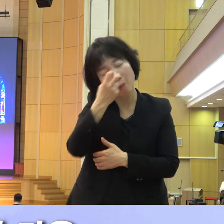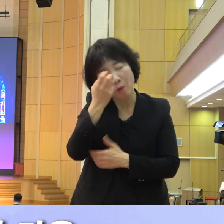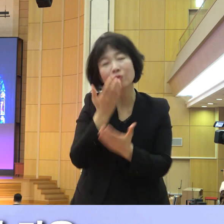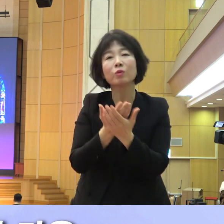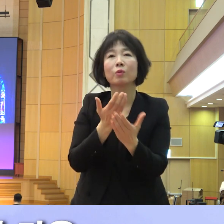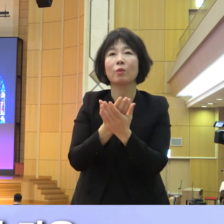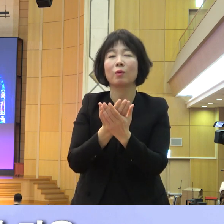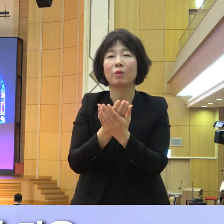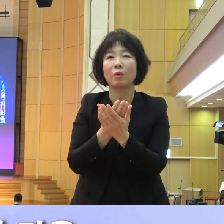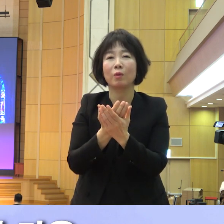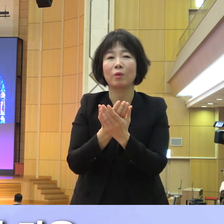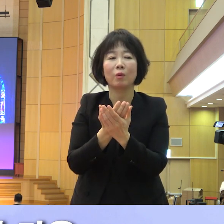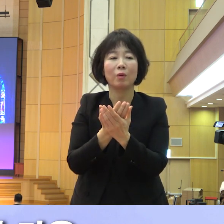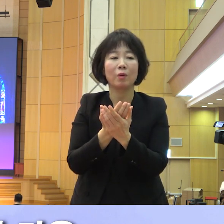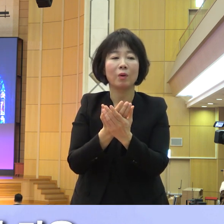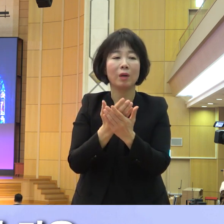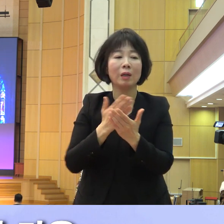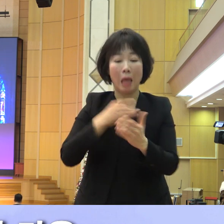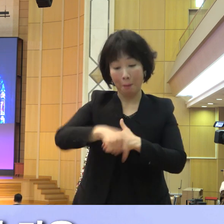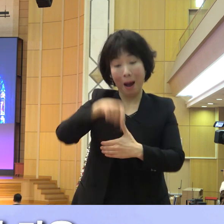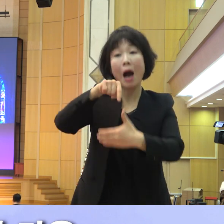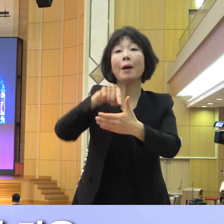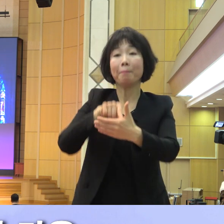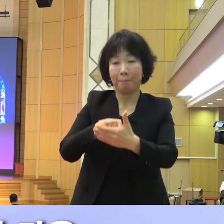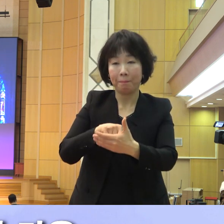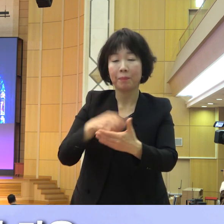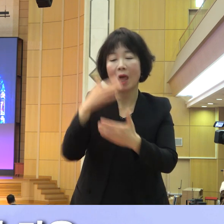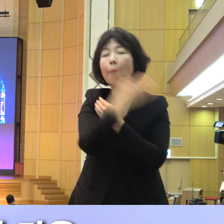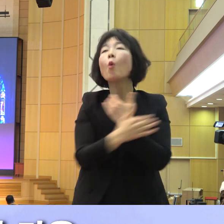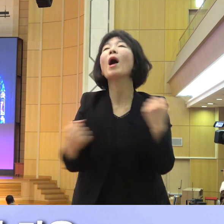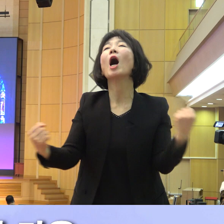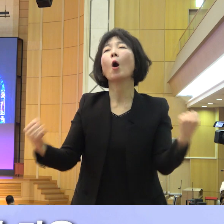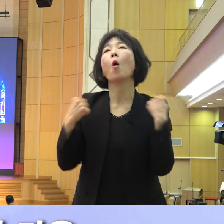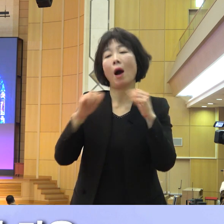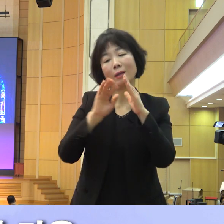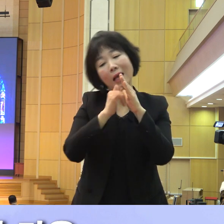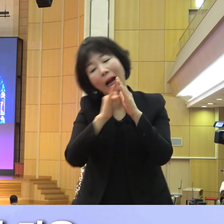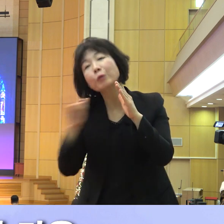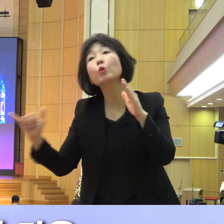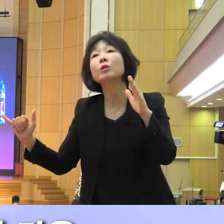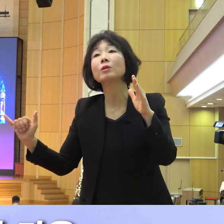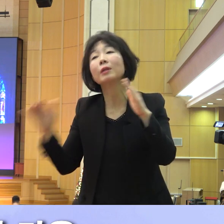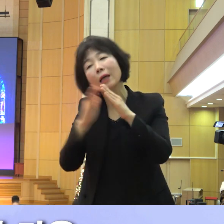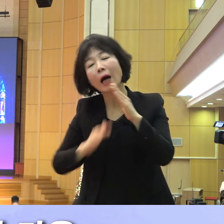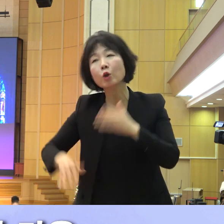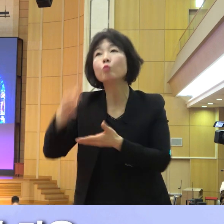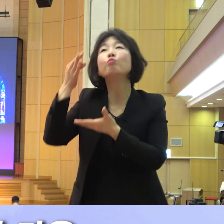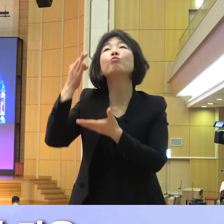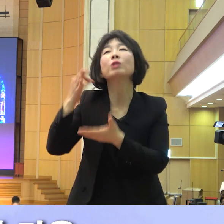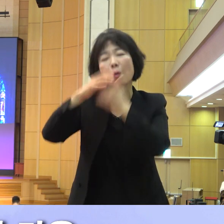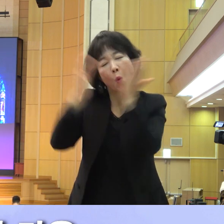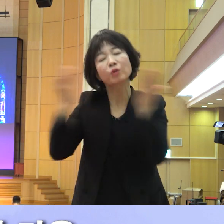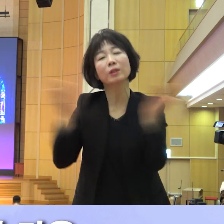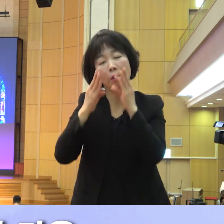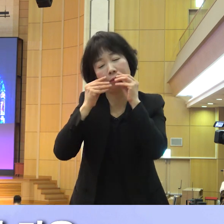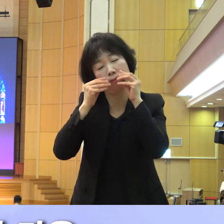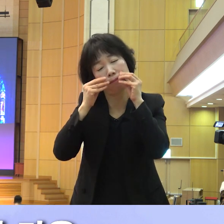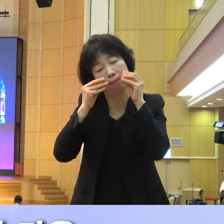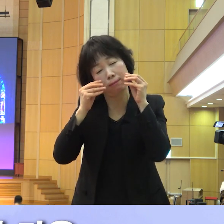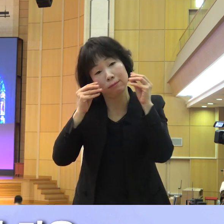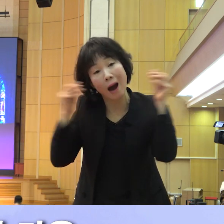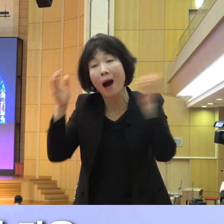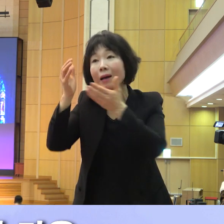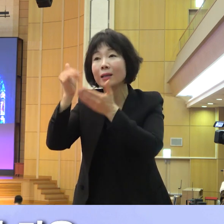지켜주시고 내 마음과 건강과 가정과 그리고 물질과 범사에